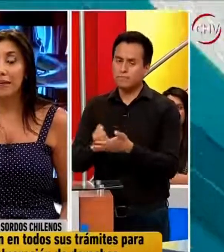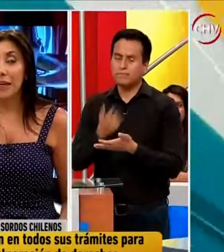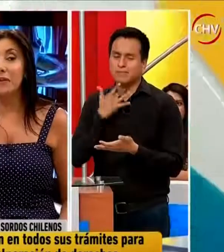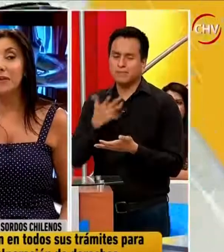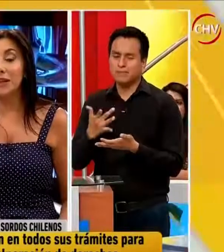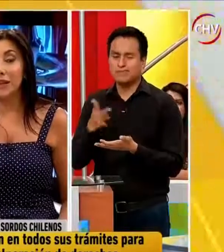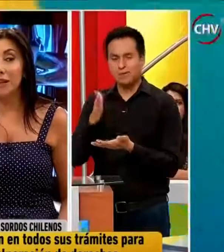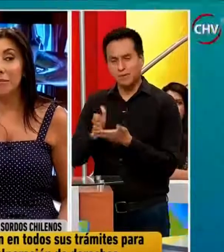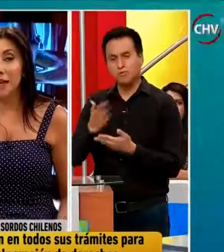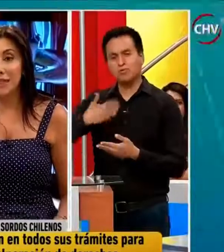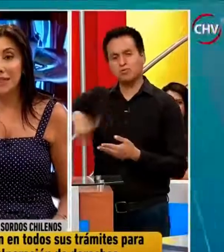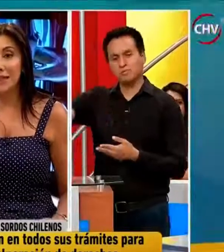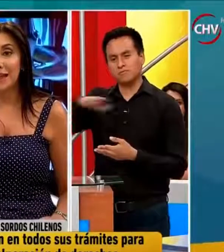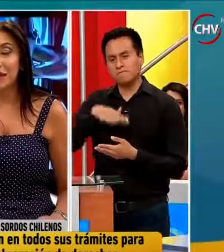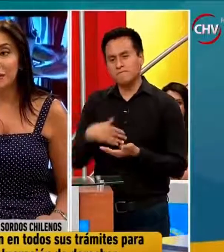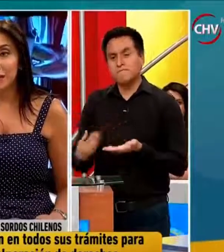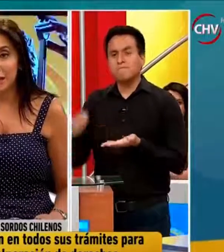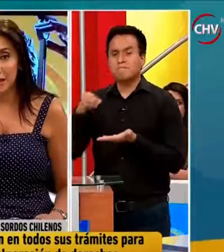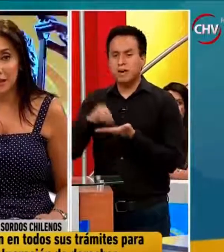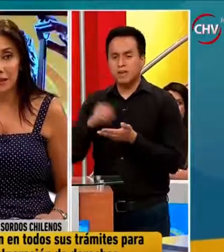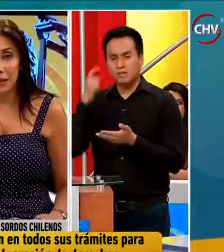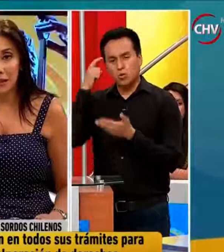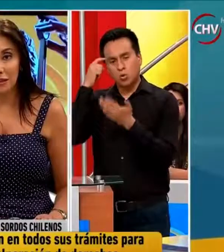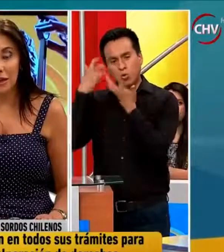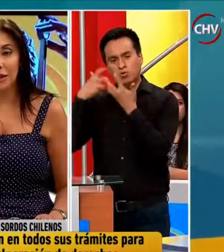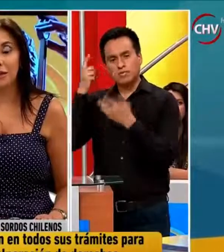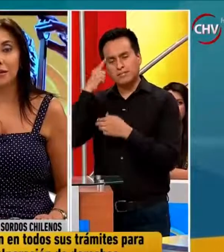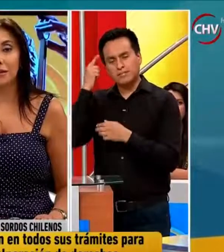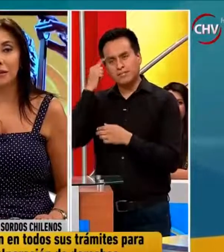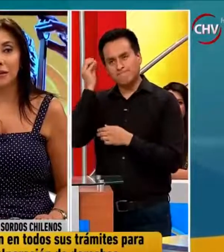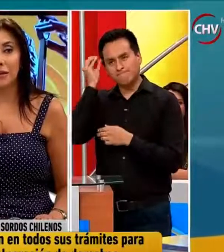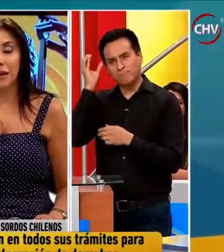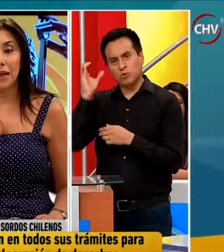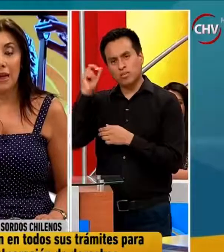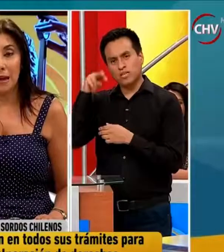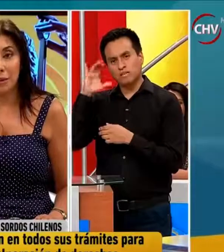en la conciencia colectiva. El aislamiento,